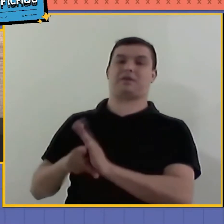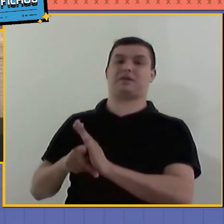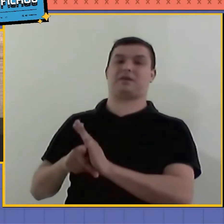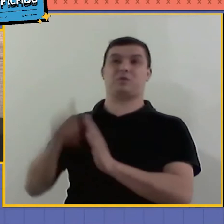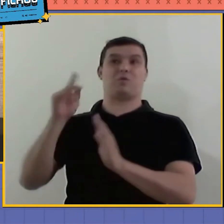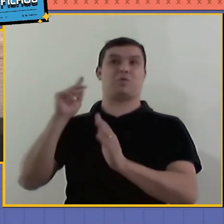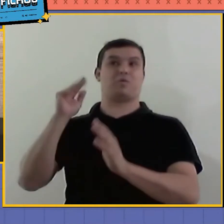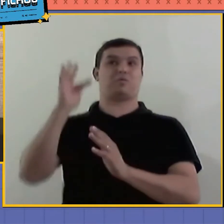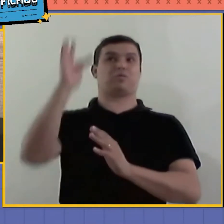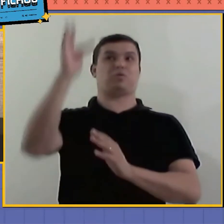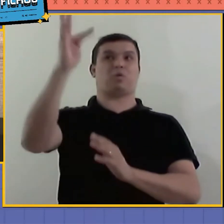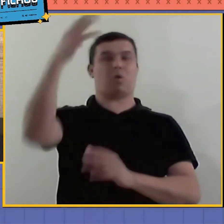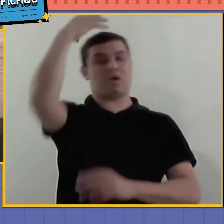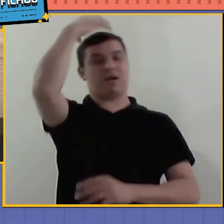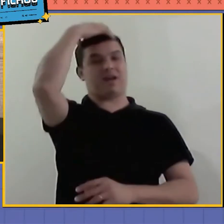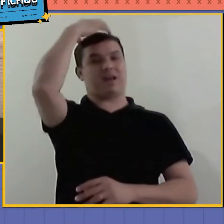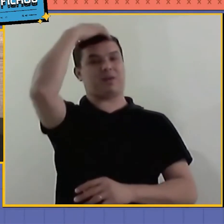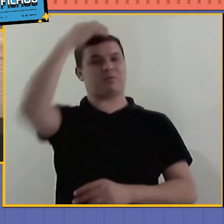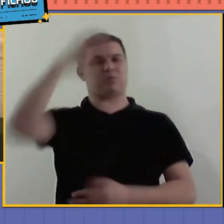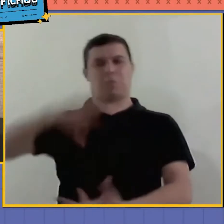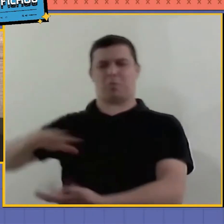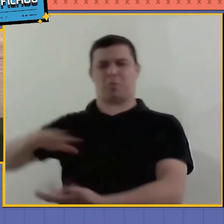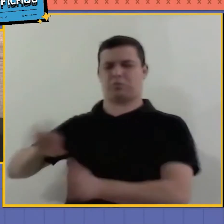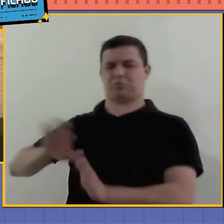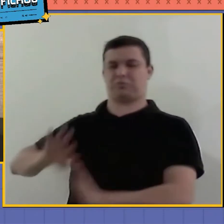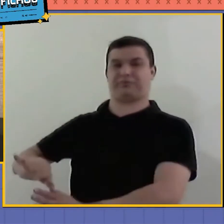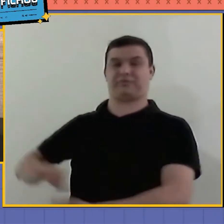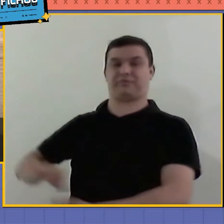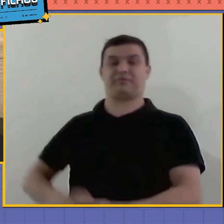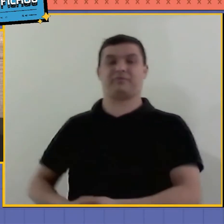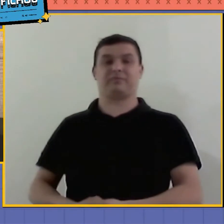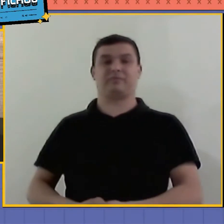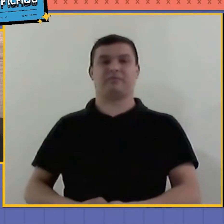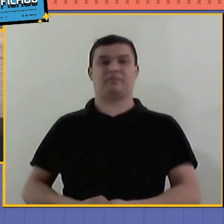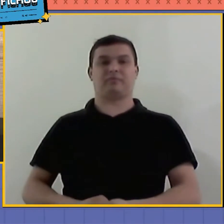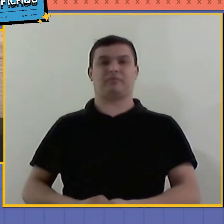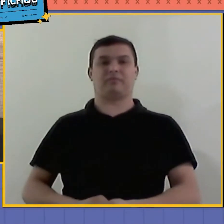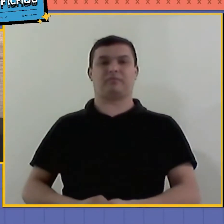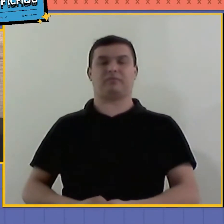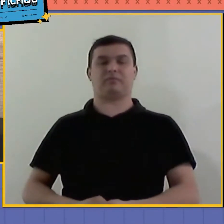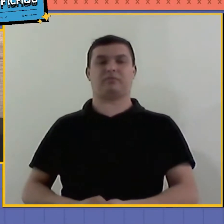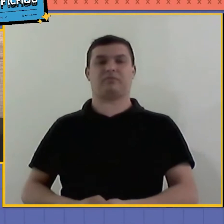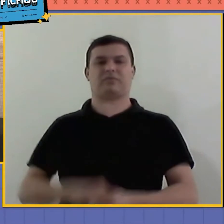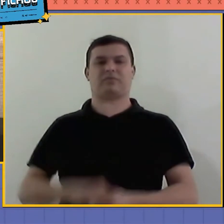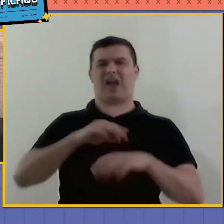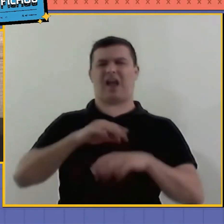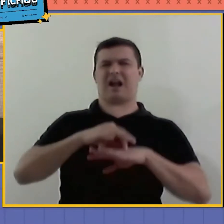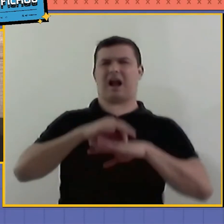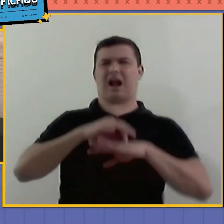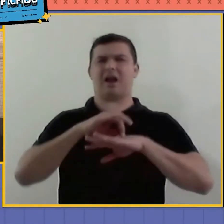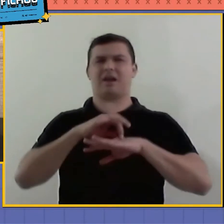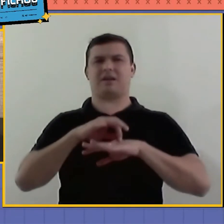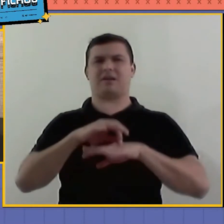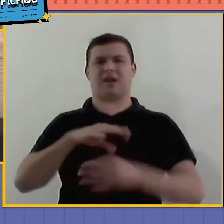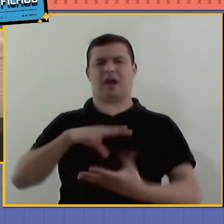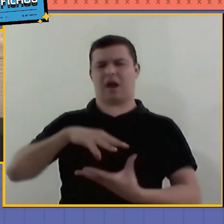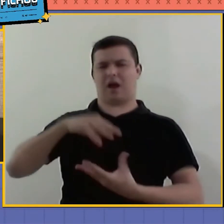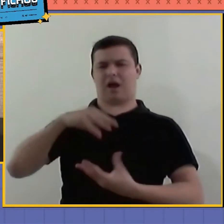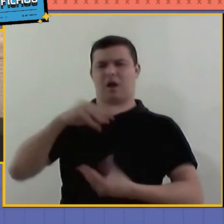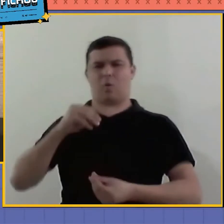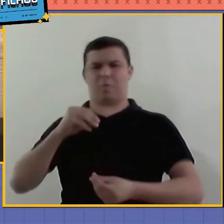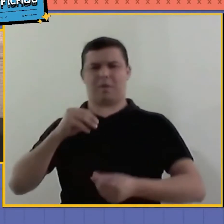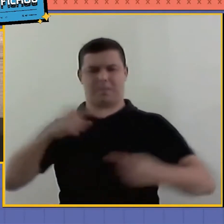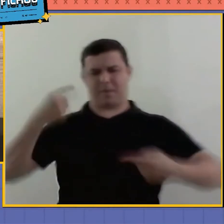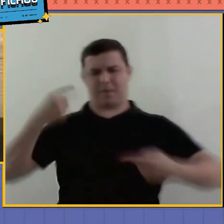gente nessa terra que não que se abstém o das paixões carnais que fazem guerra contra a alma se o seu coleguinha